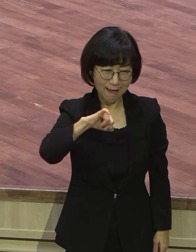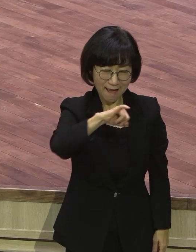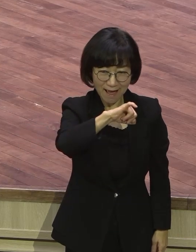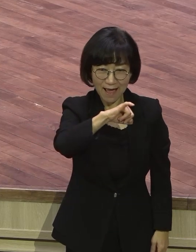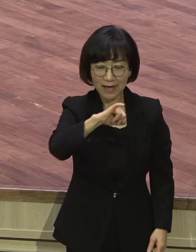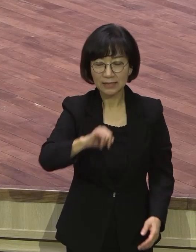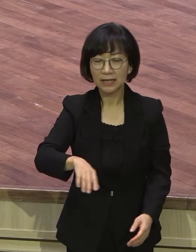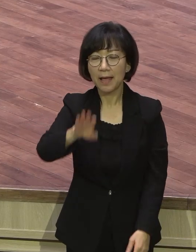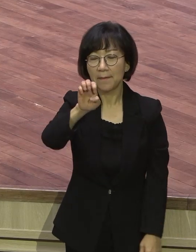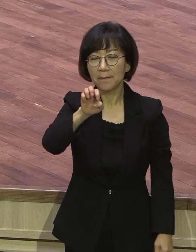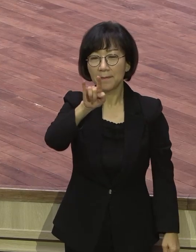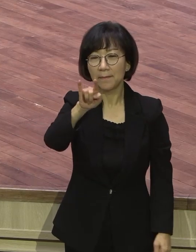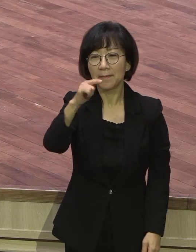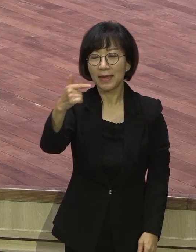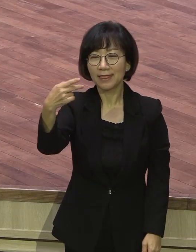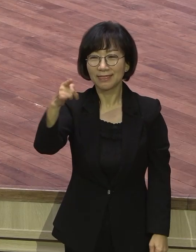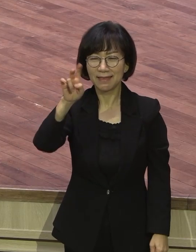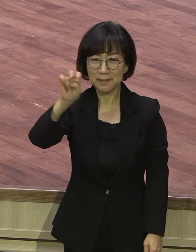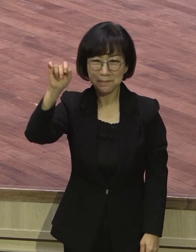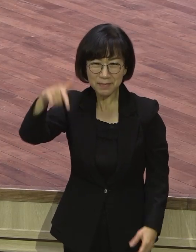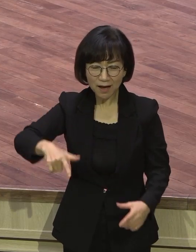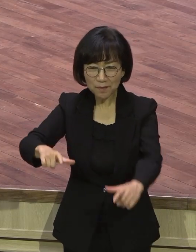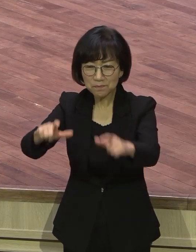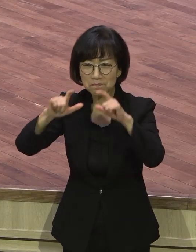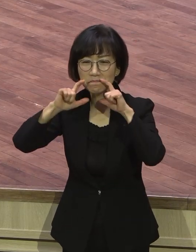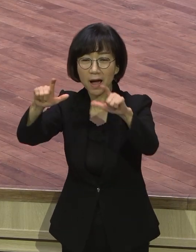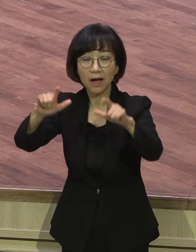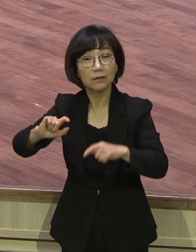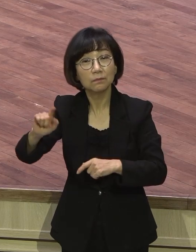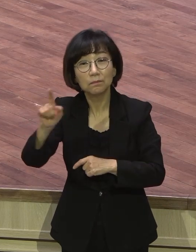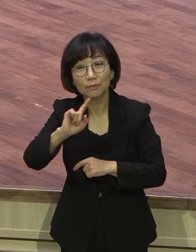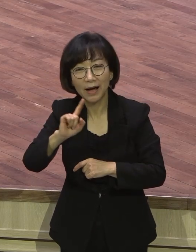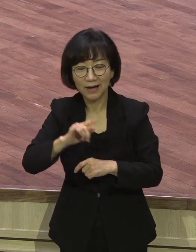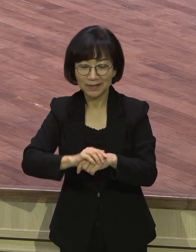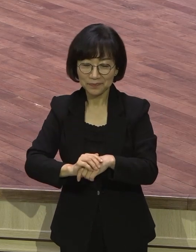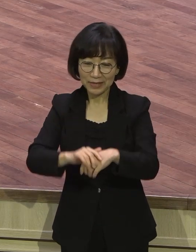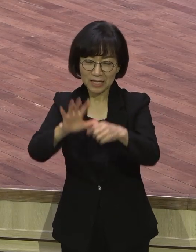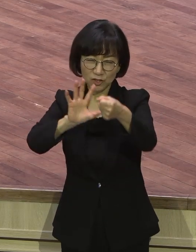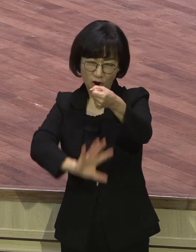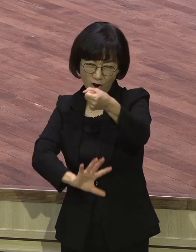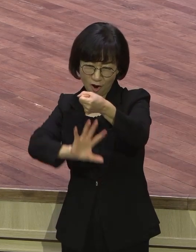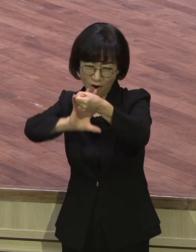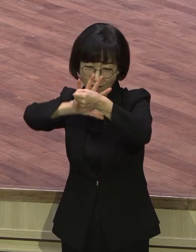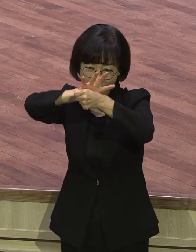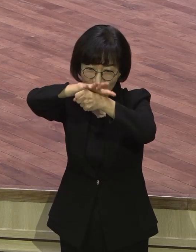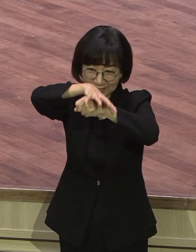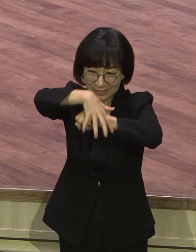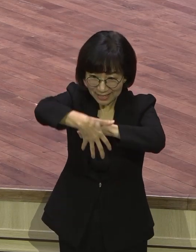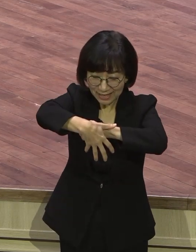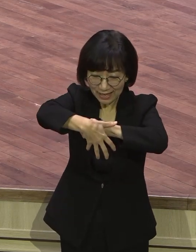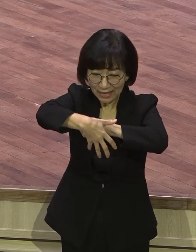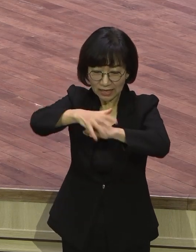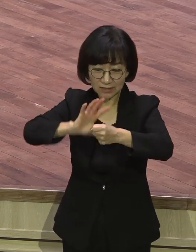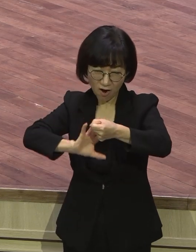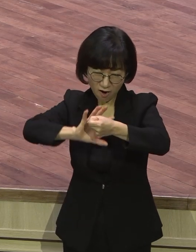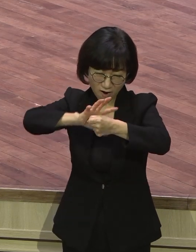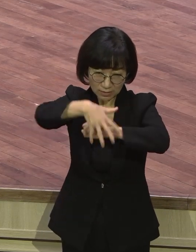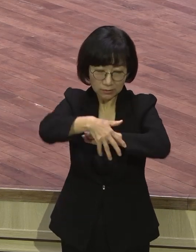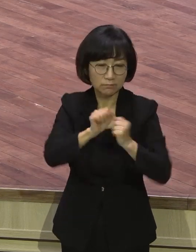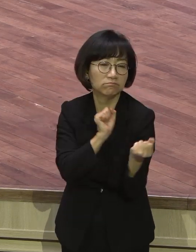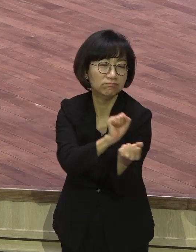선언이라 팬데믹 선언이 무슨 말이냐 전 세계로 이제 세계보건기구가